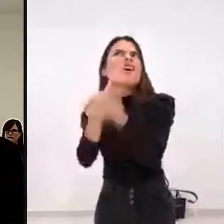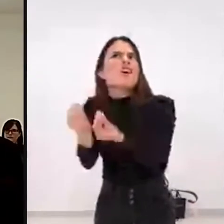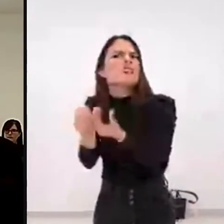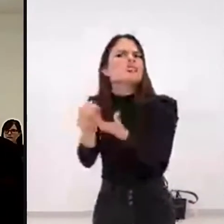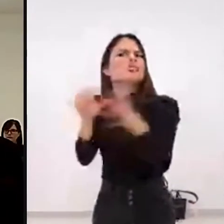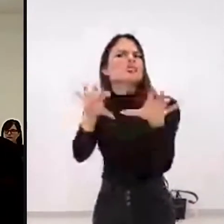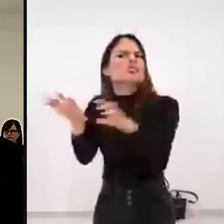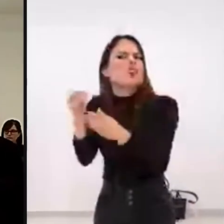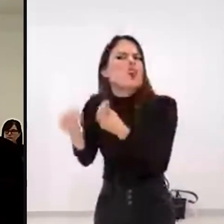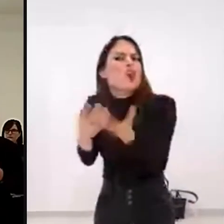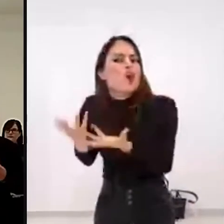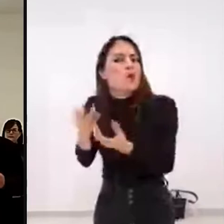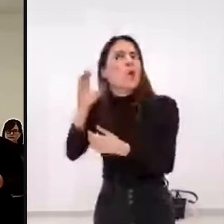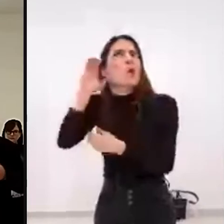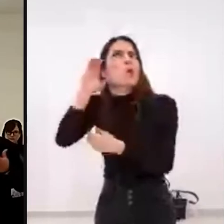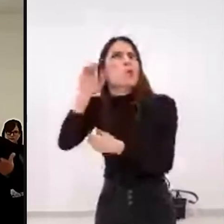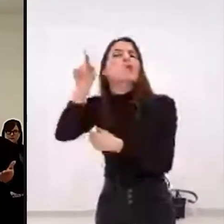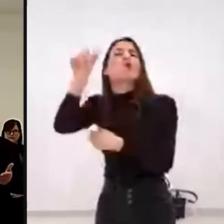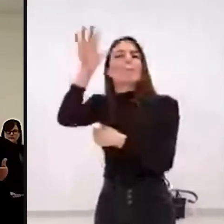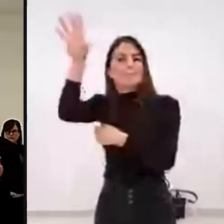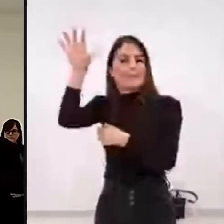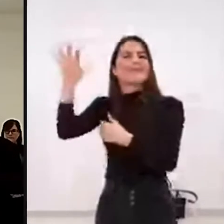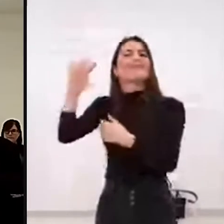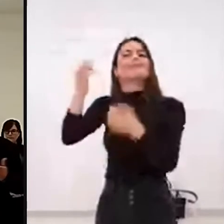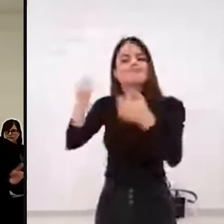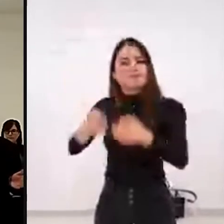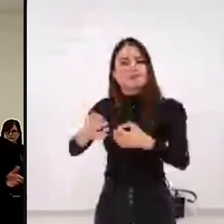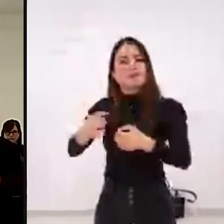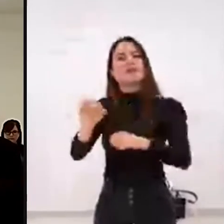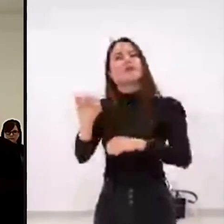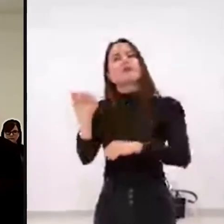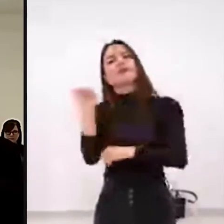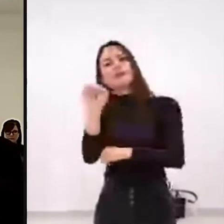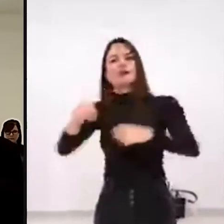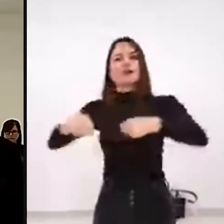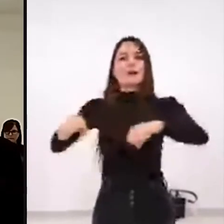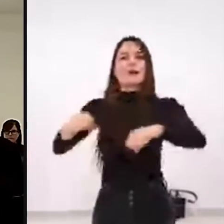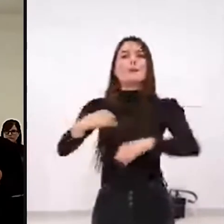para que el agua no se sabe